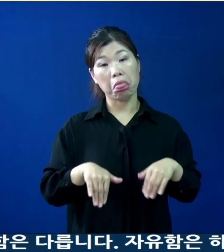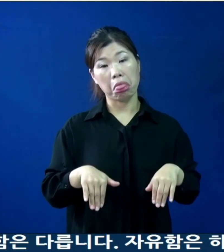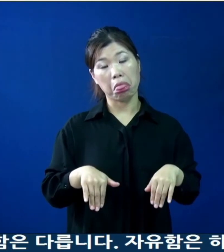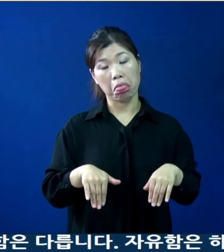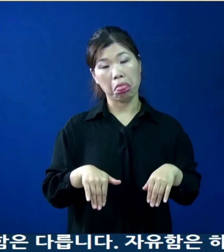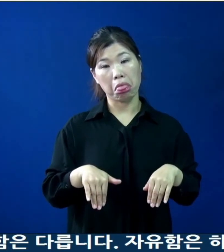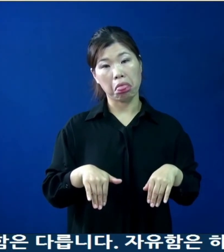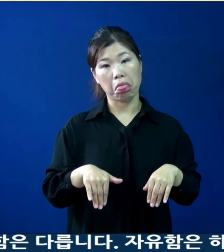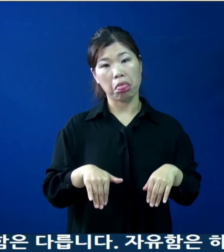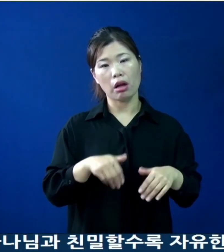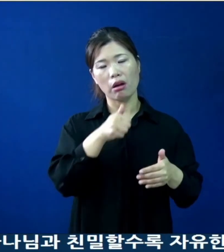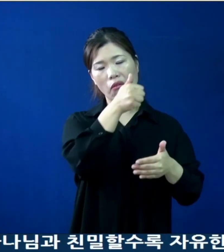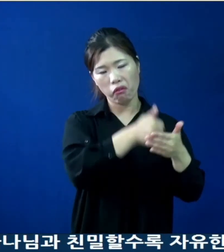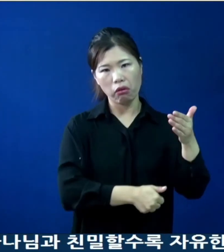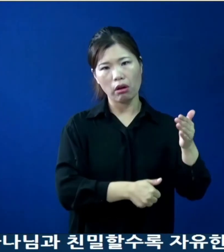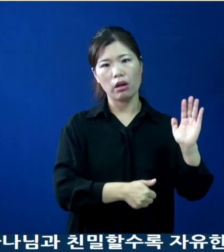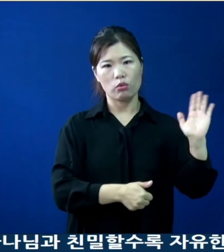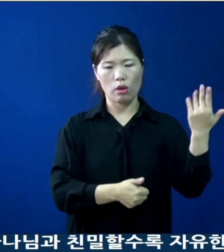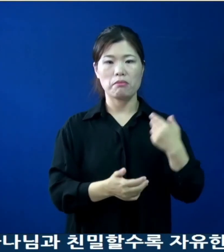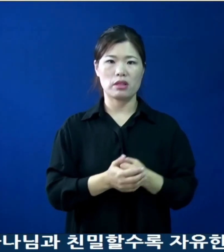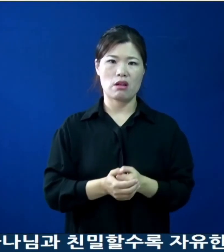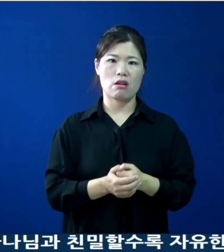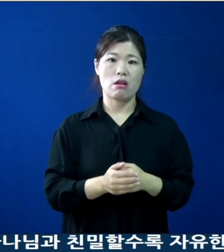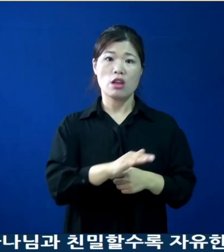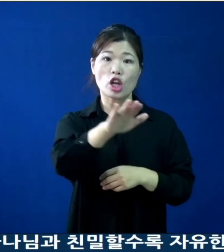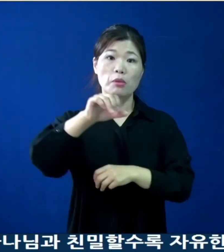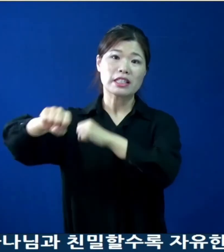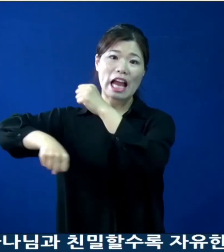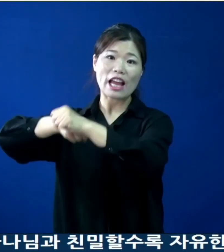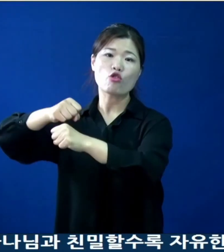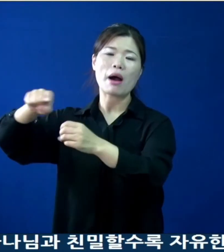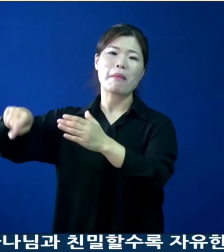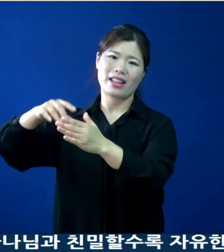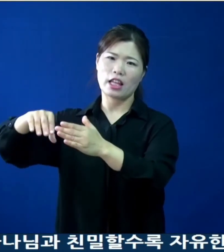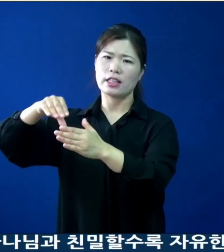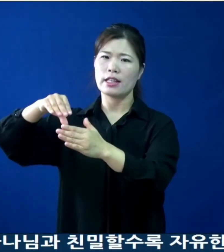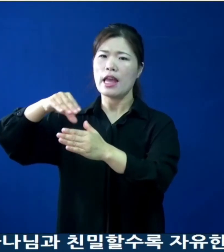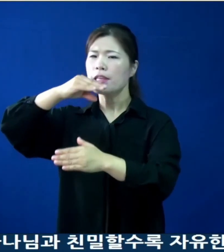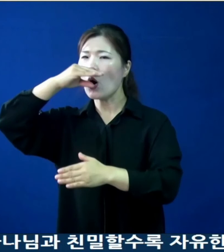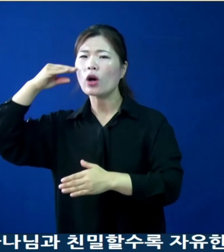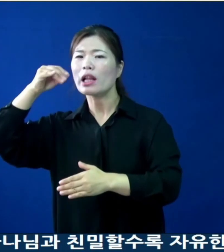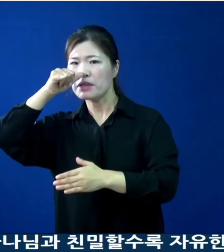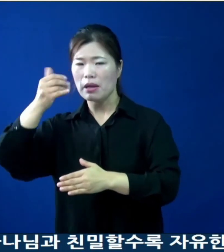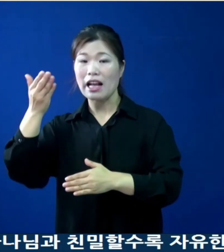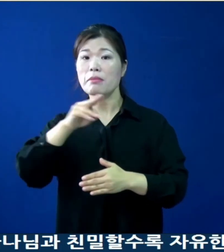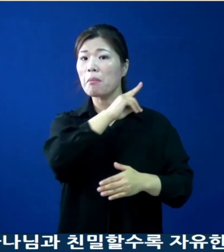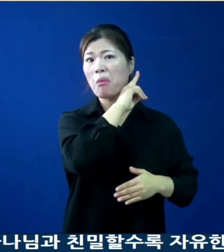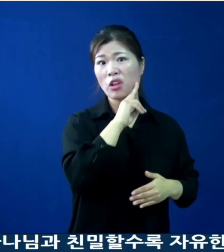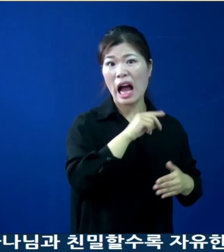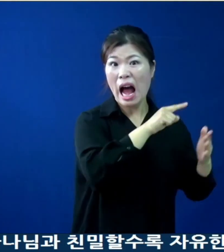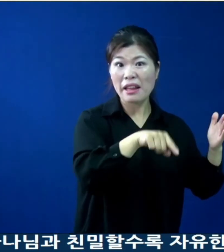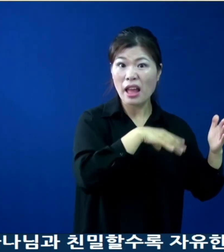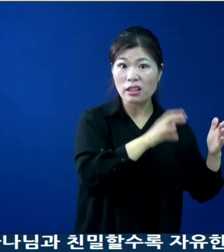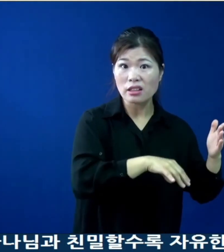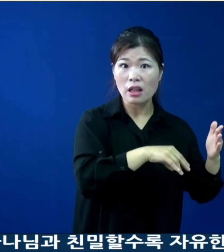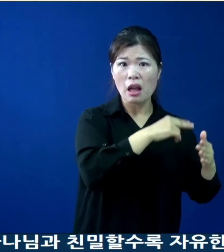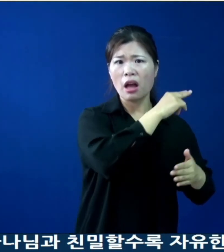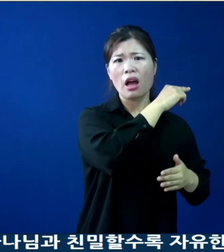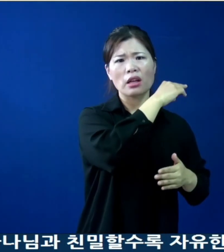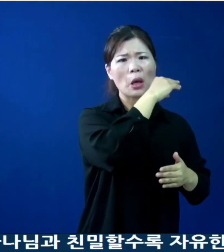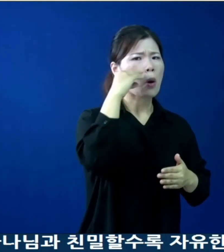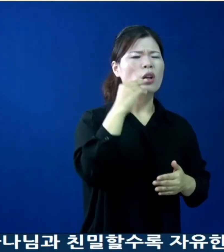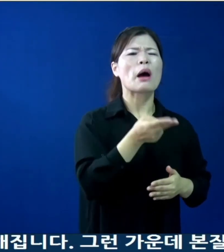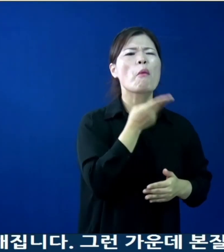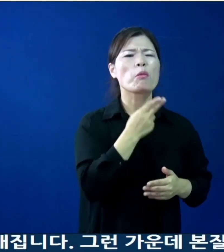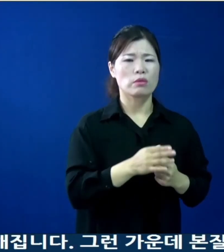하기 쉬운 거죠. 여러분, 자유함에는 경건함이 있습니다. 그러나 편리함에는 경건함이 없습니다. 경건함의 중요한 요소가 뭔지 아십니까?